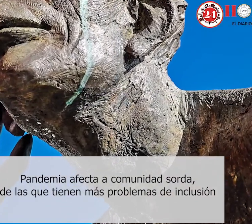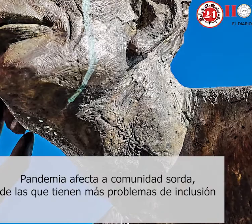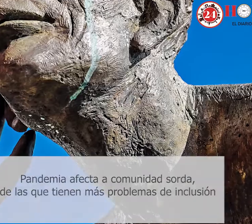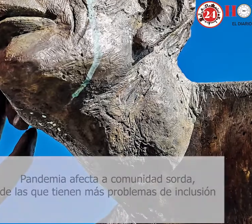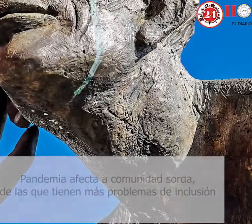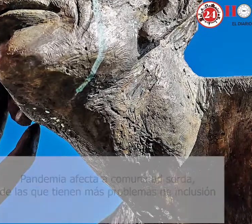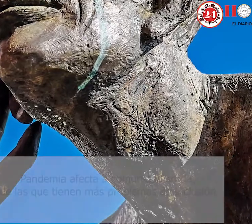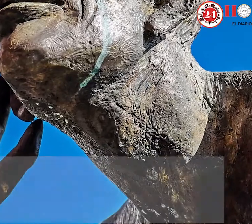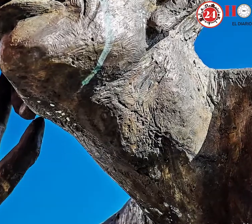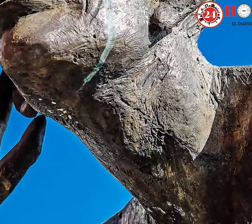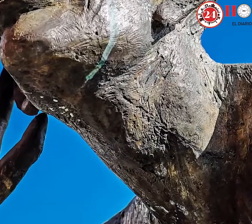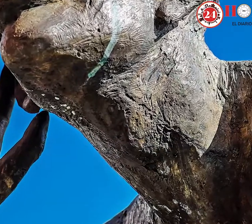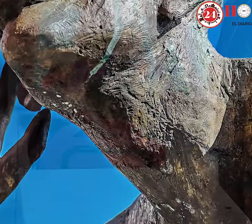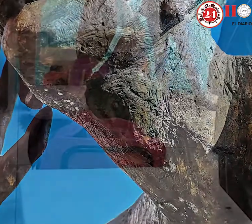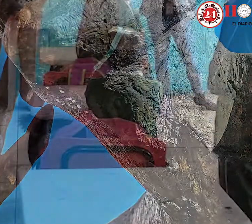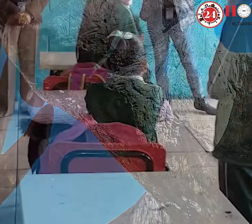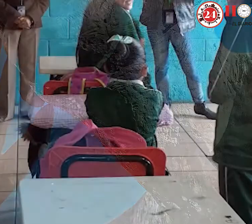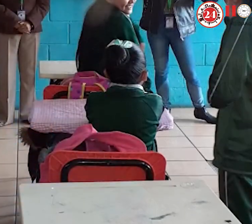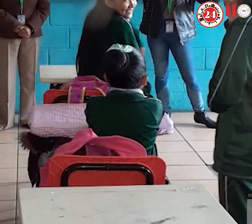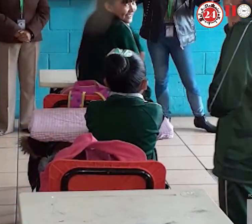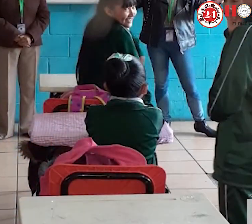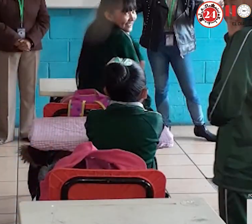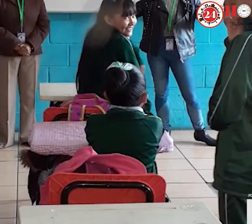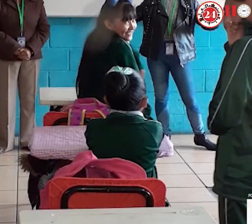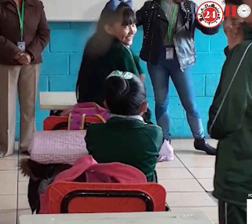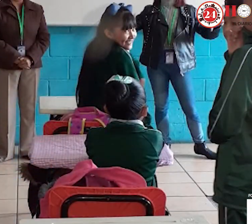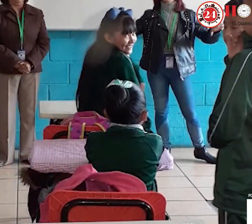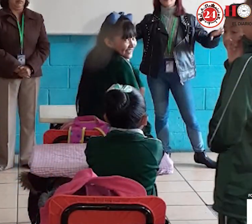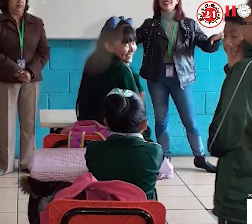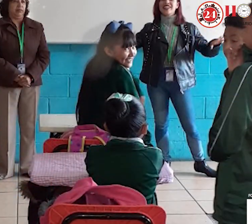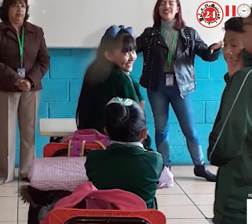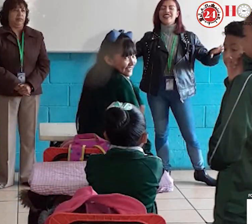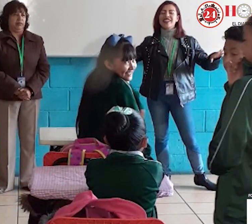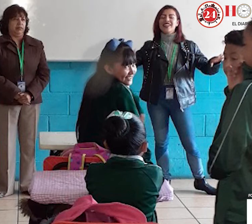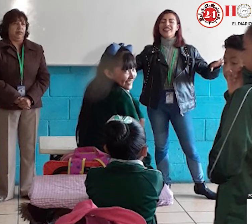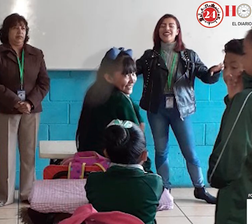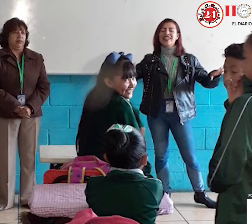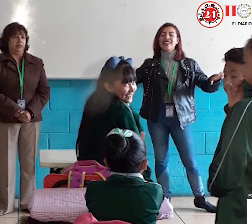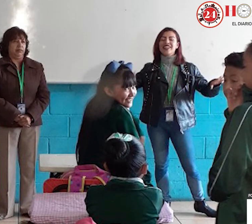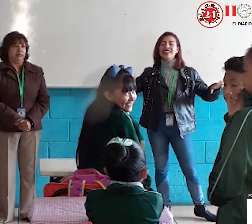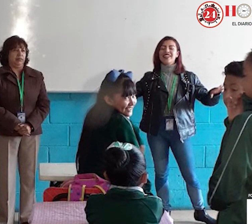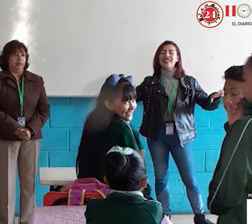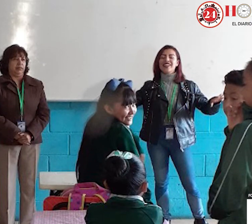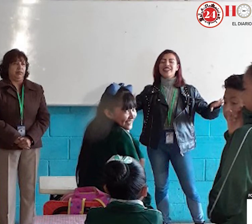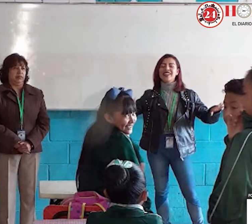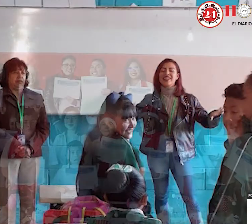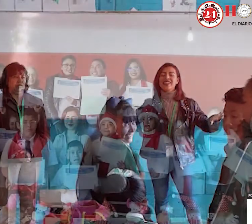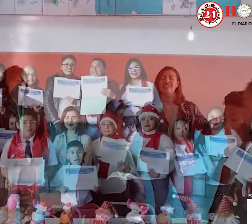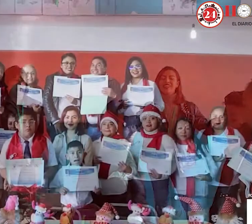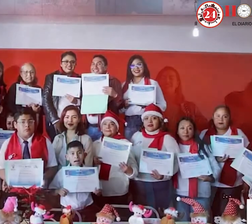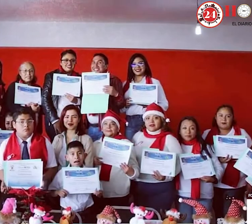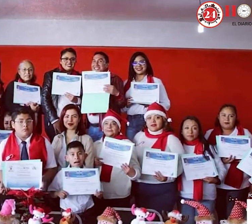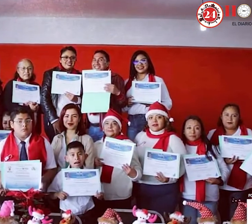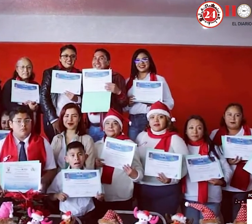acercamiento a esta manera de expresión y quienes además son de escasos recursos. Por medio de sus clases imparten cuatro niveles,